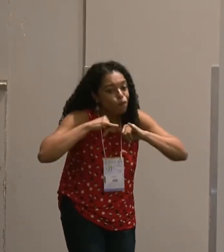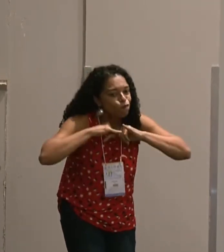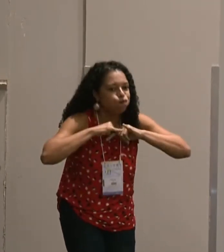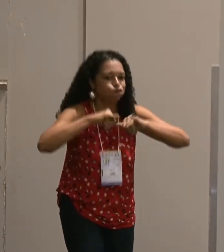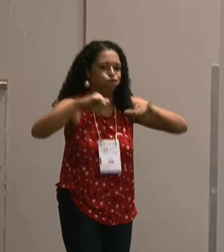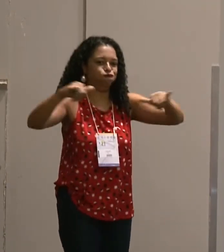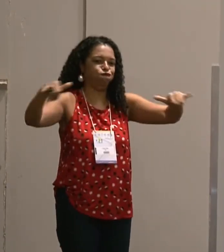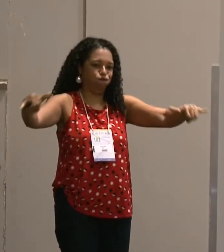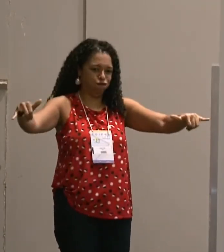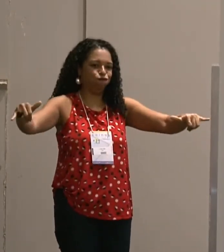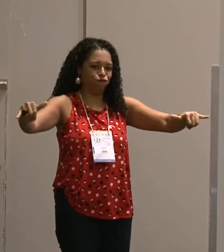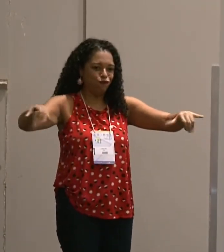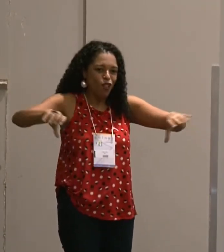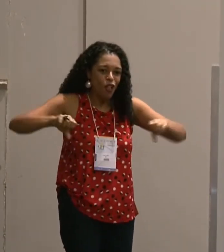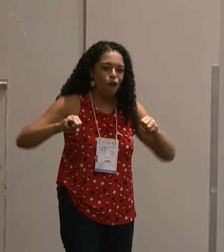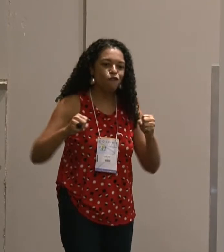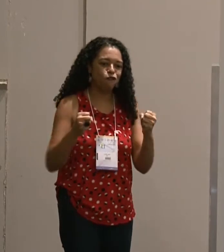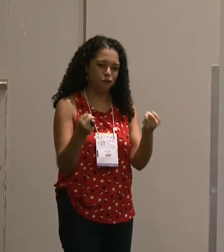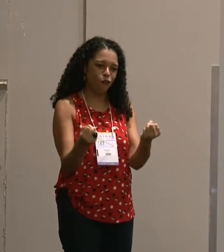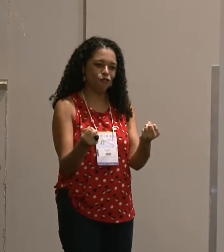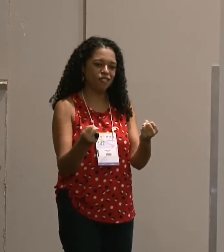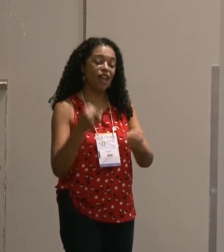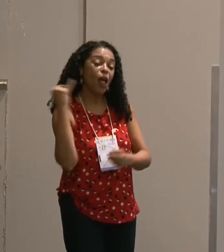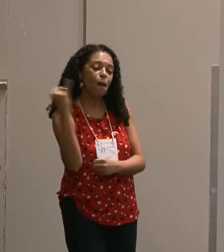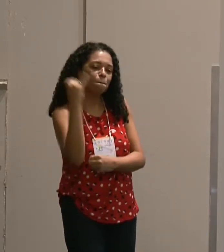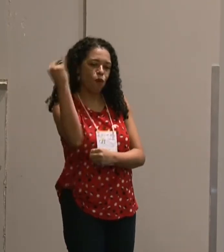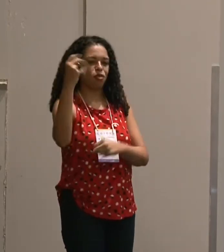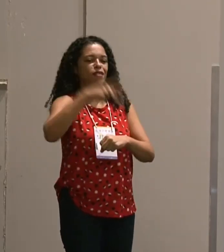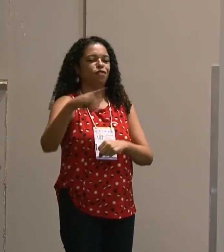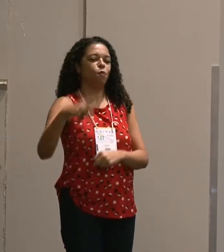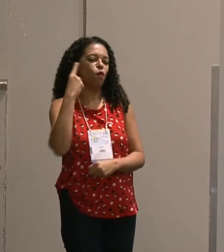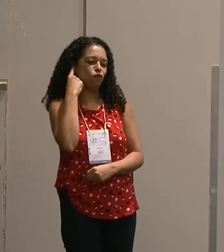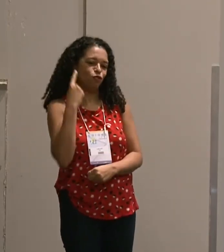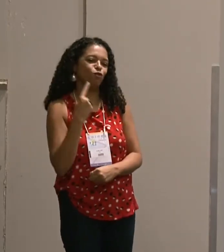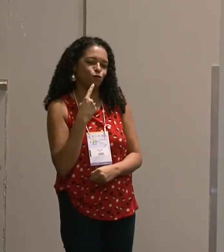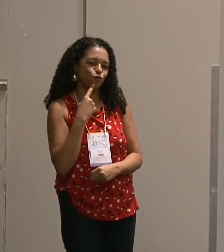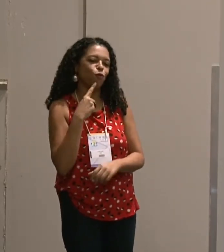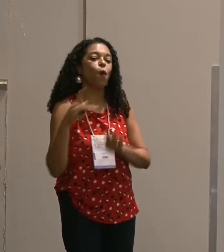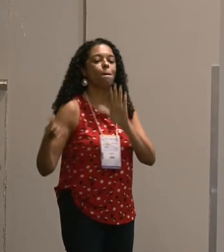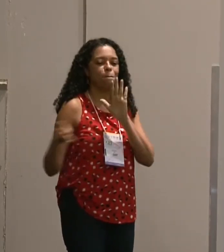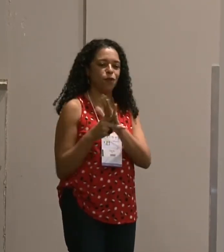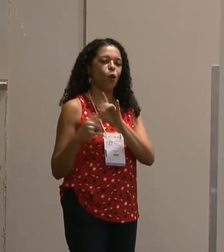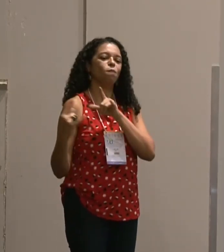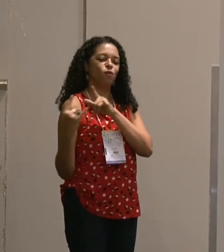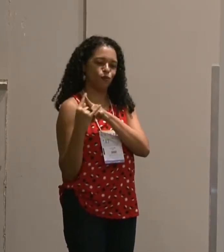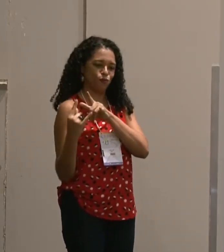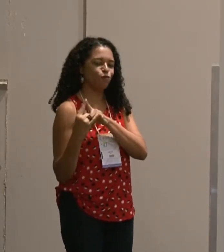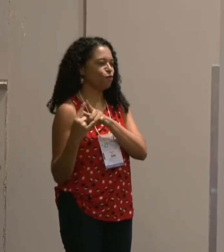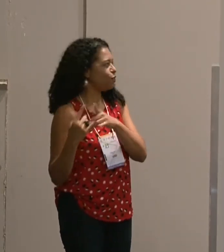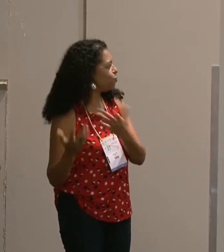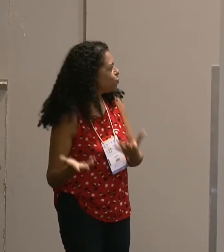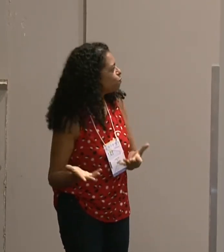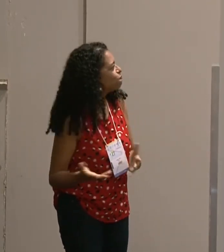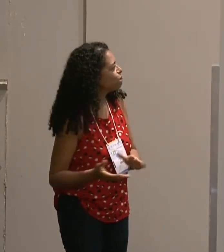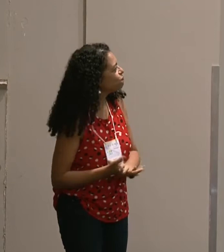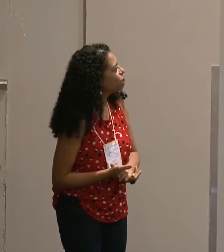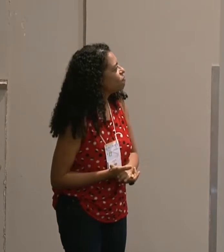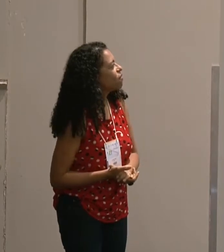bem falta informação acerca disso e isso é importante que tenham professores surdos sim no INIS